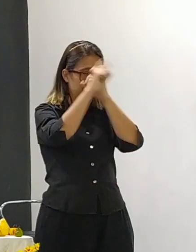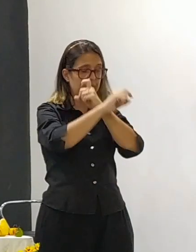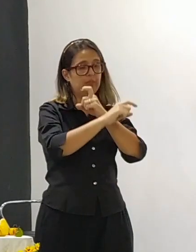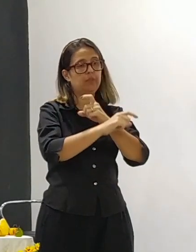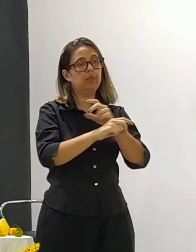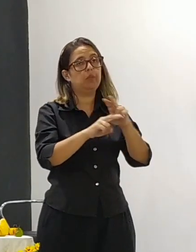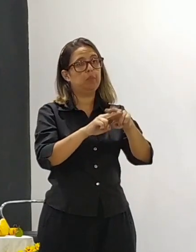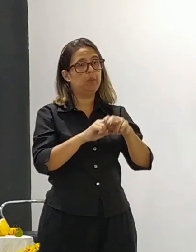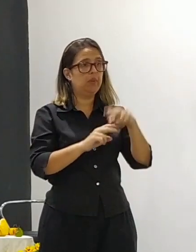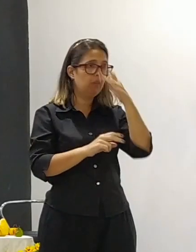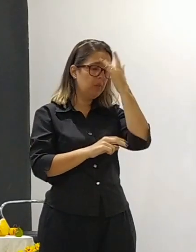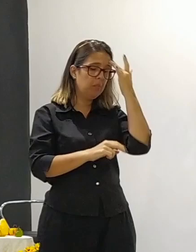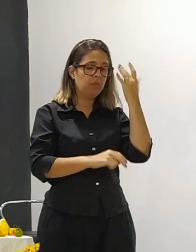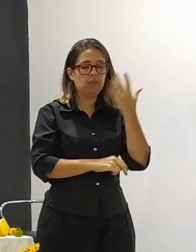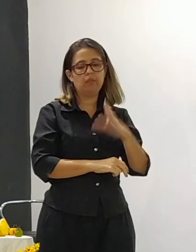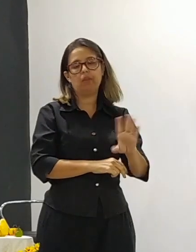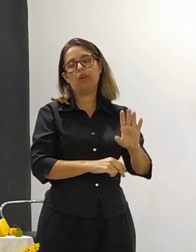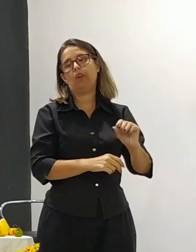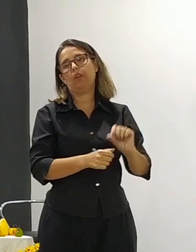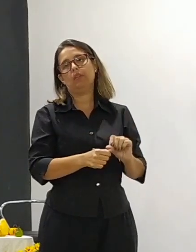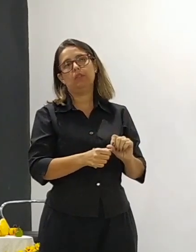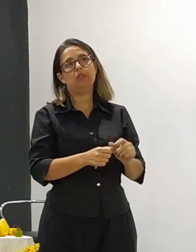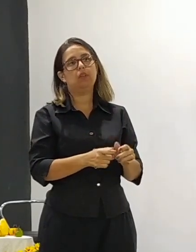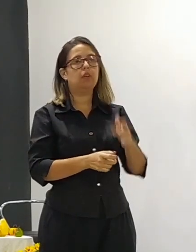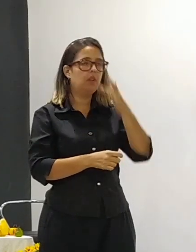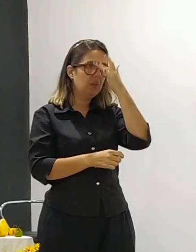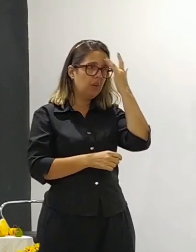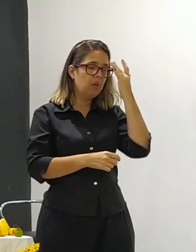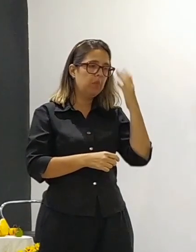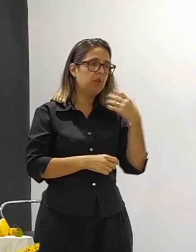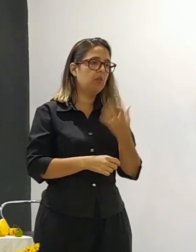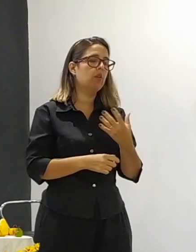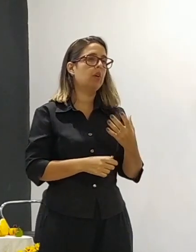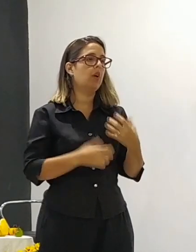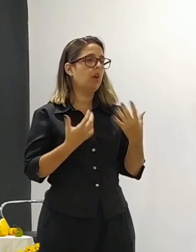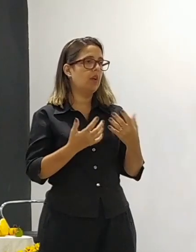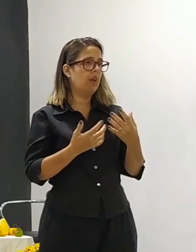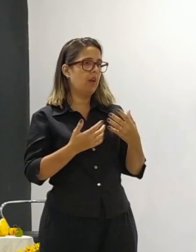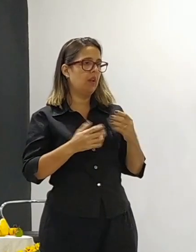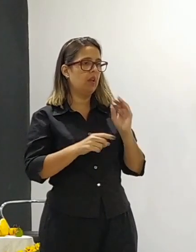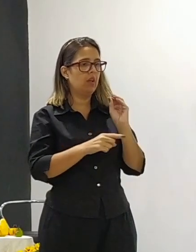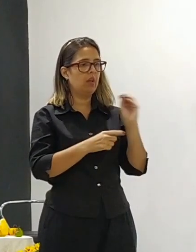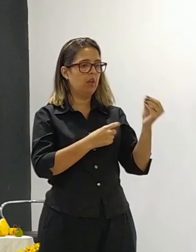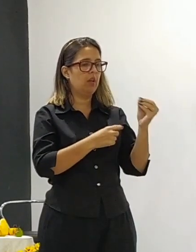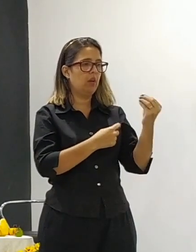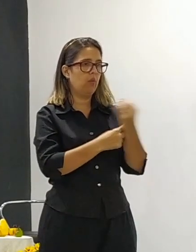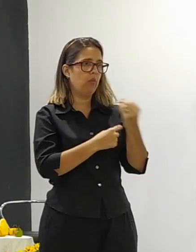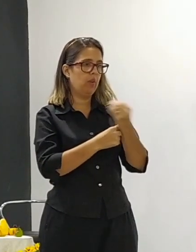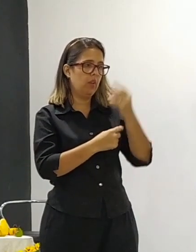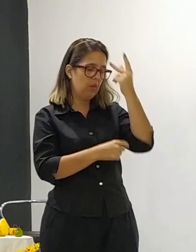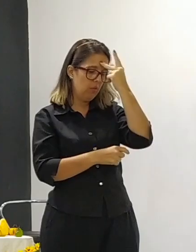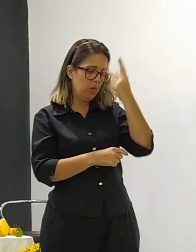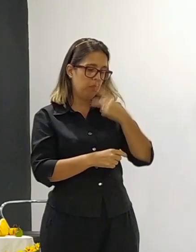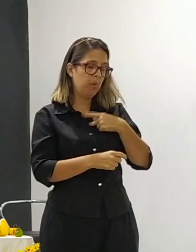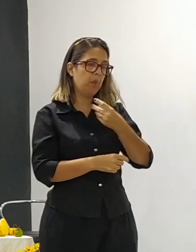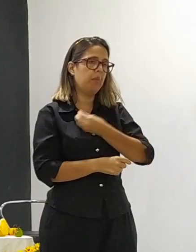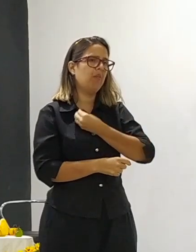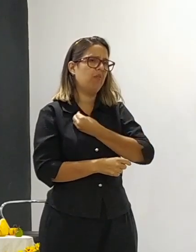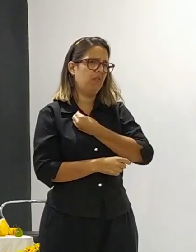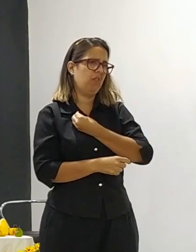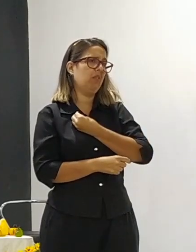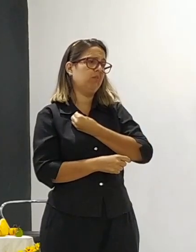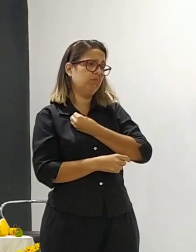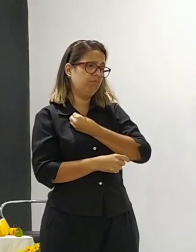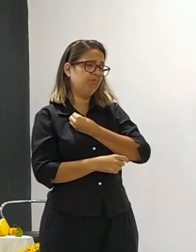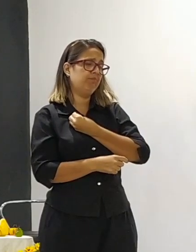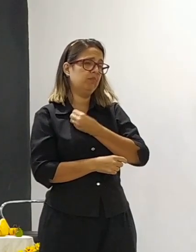fazer. As pessoas hoje querem cuidar da sua própria vida. Existe um egoísmo. Eu cuido da minha vida. Se eu